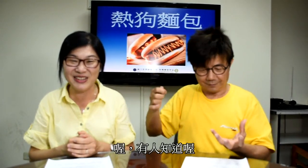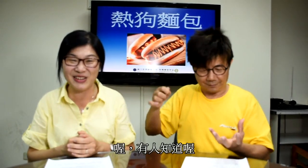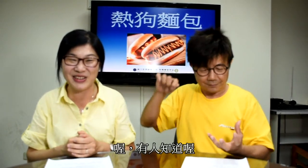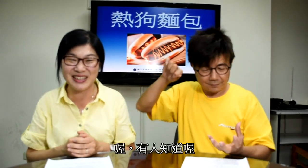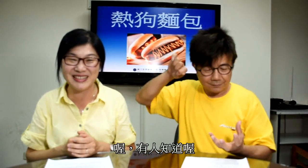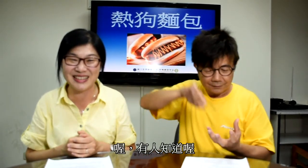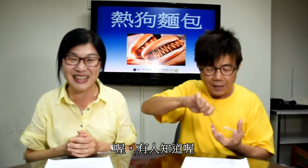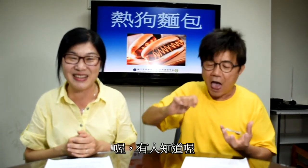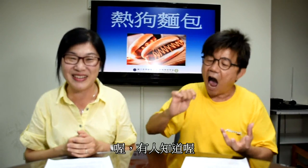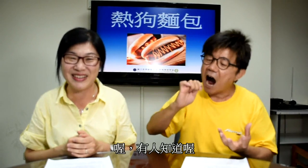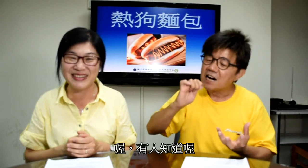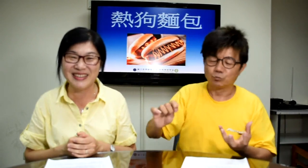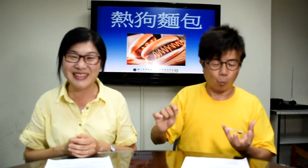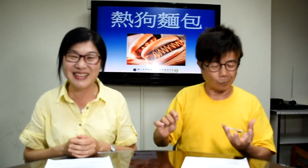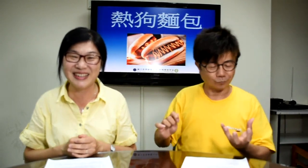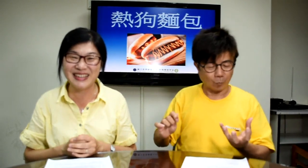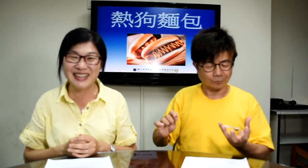有人知道咯，